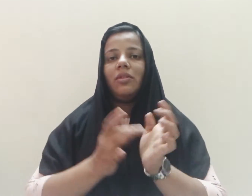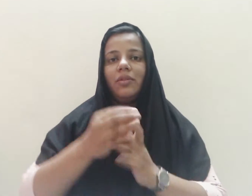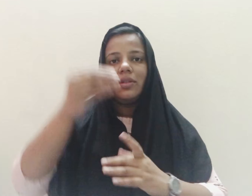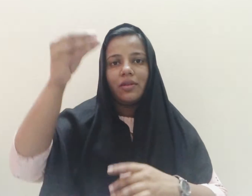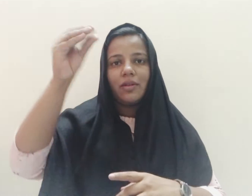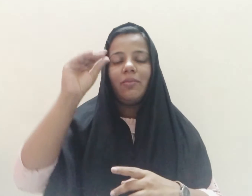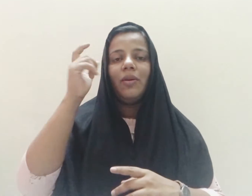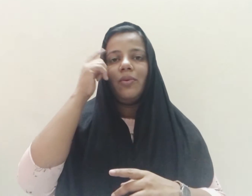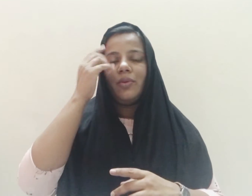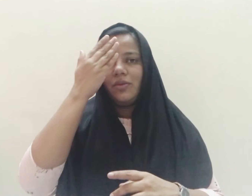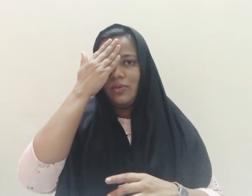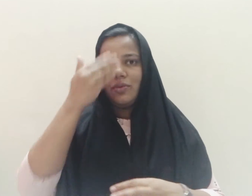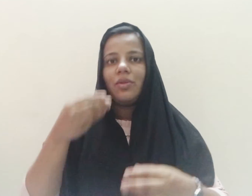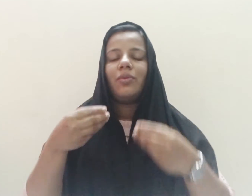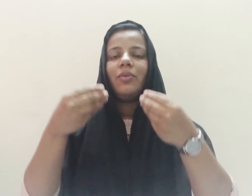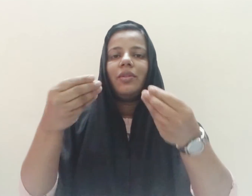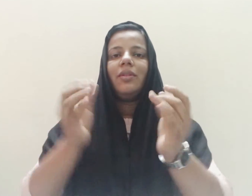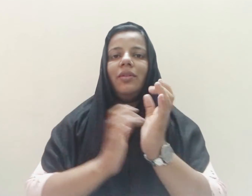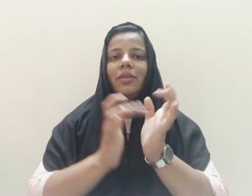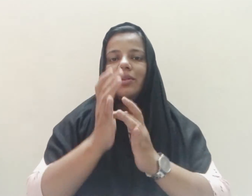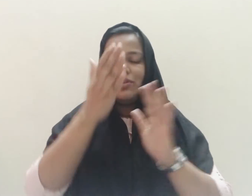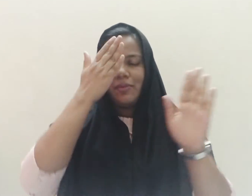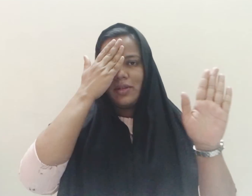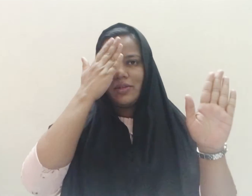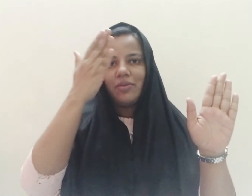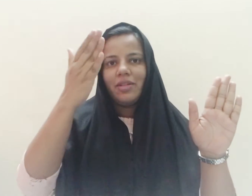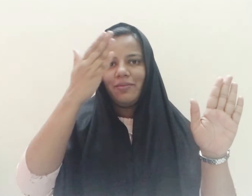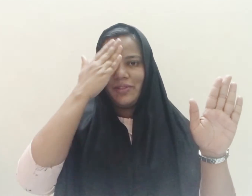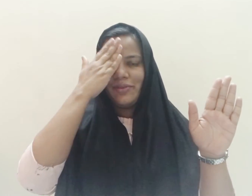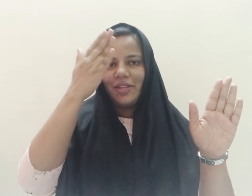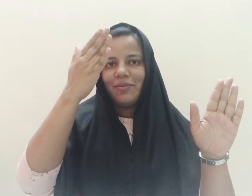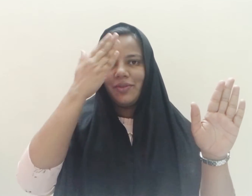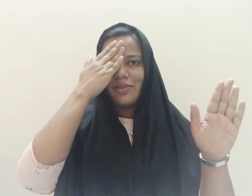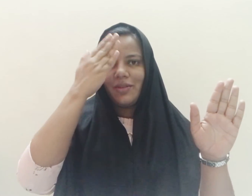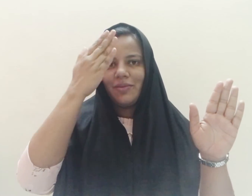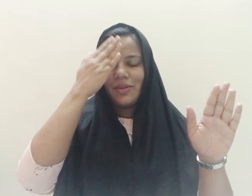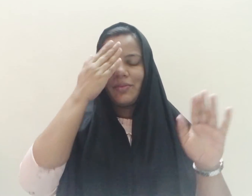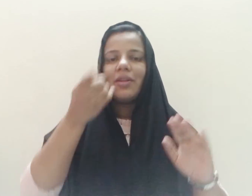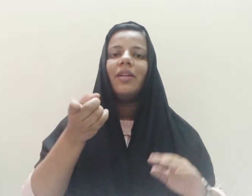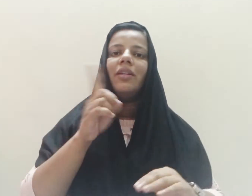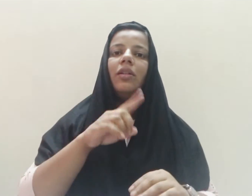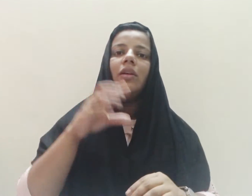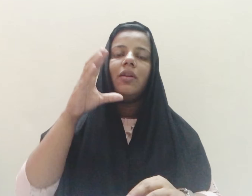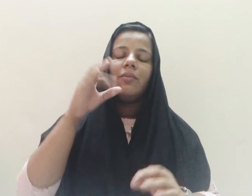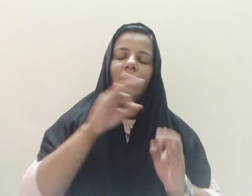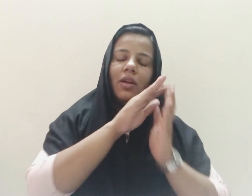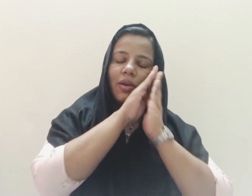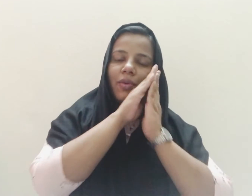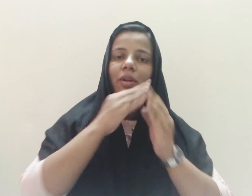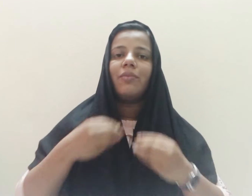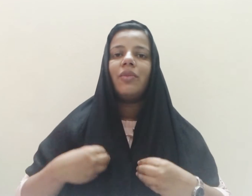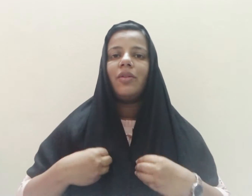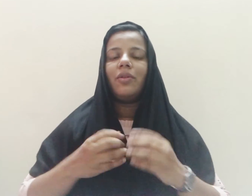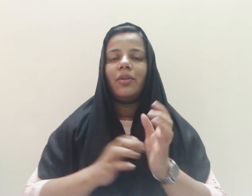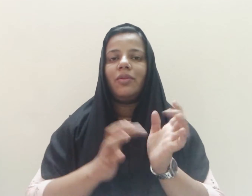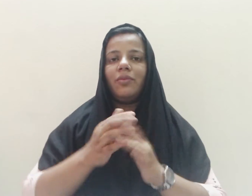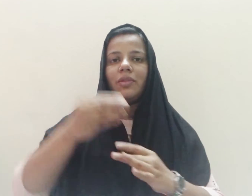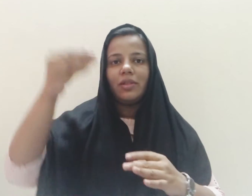ദൈവകൃപയ്ക്കായി സ്തോത്രം സ്തോത്രം സ്തോത്രം സ്തോത്രം സ്തോത്രം സ്തോത്രം സ്തോത്രം. കഴിഞ്ഞ രാത്രിയിൽ നല്ല ഉറക്കം തന്ന ദൈവകൃപയ്ക്കായിട്ട് സ്തോത്രം